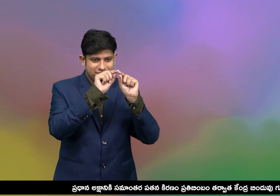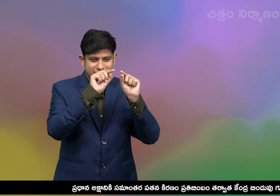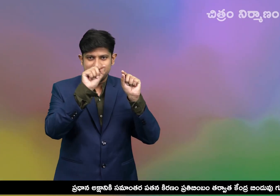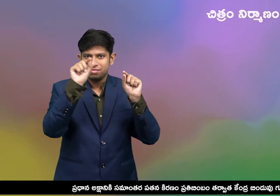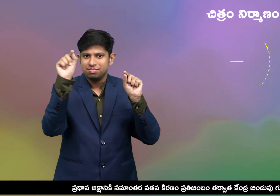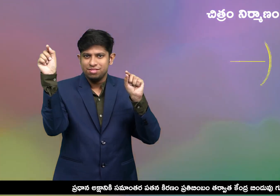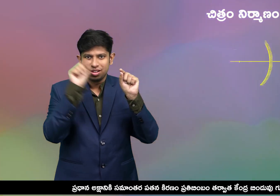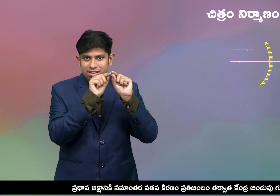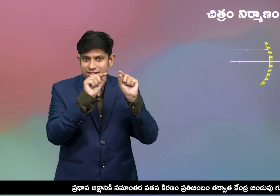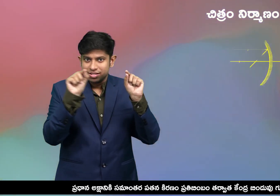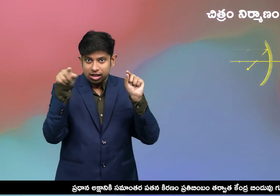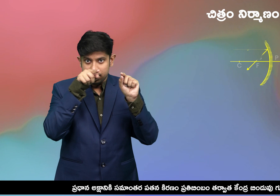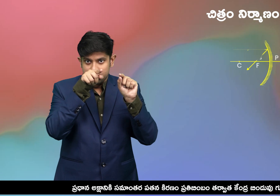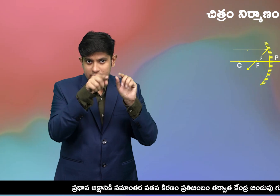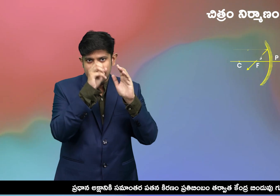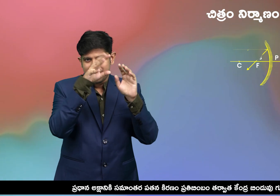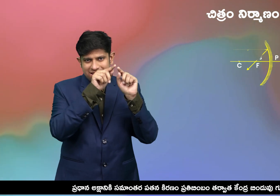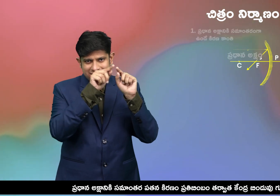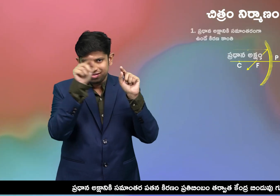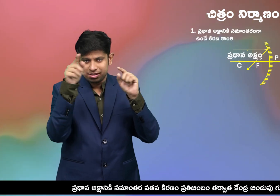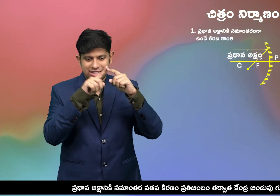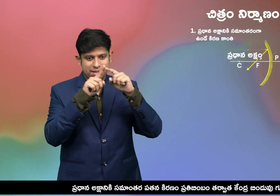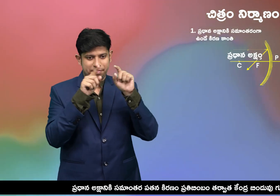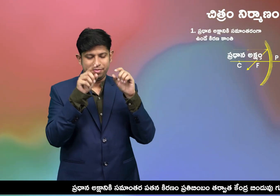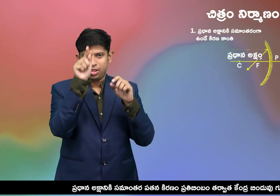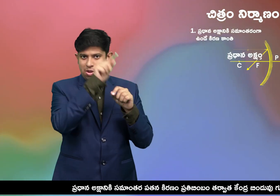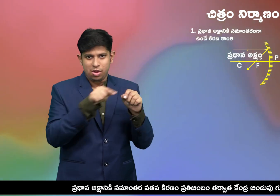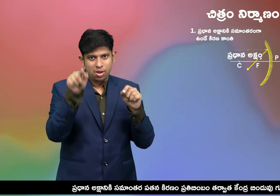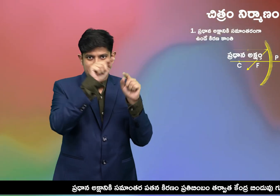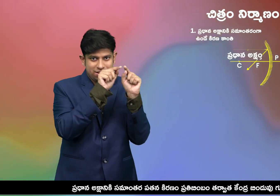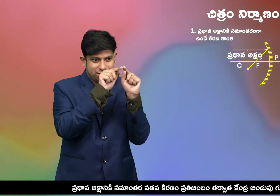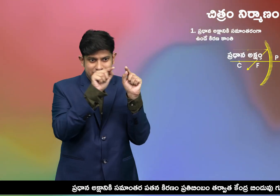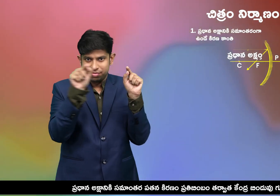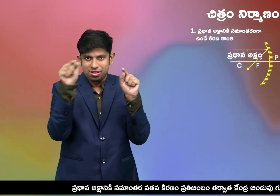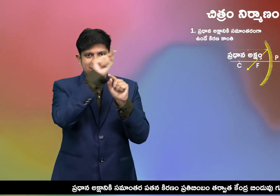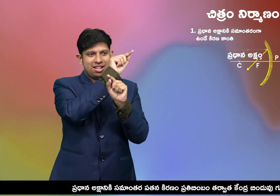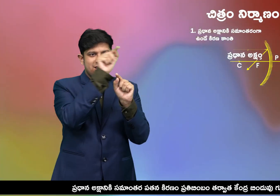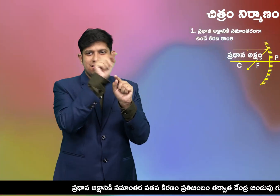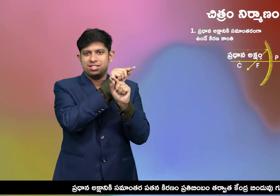ప్రధాన అక్షానికి సమాంతర పతన కిరణం ప్రతిబింబం తర్వాత కేంద్ర బిందువు గుండా వెళుతుంది.